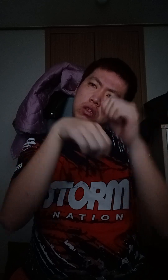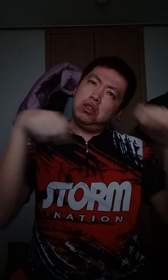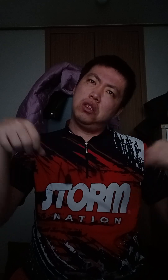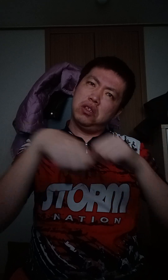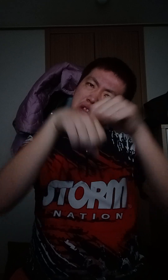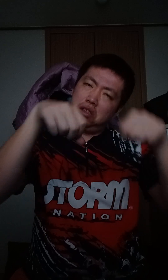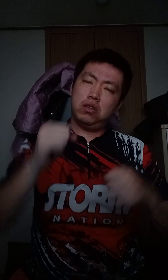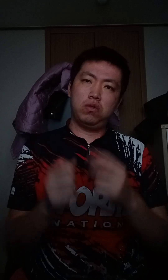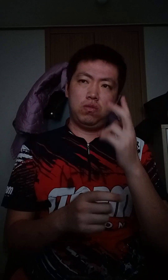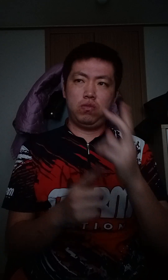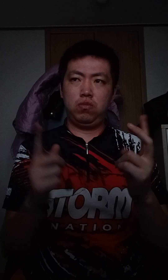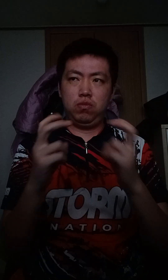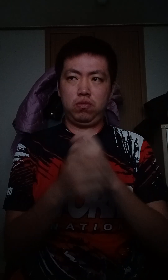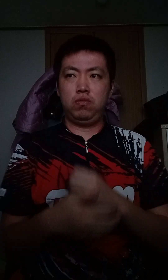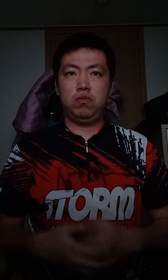있습니다.